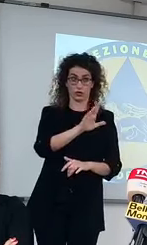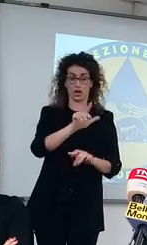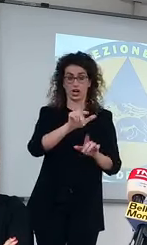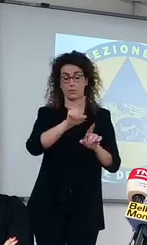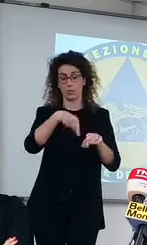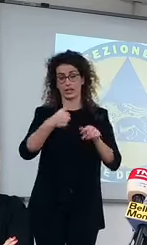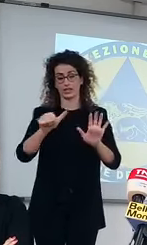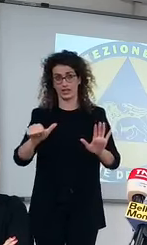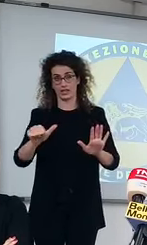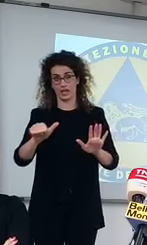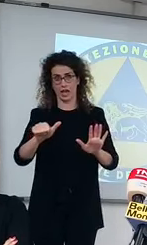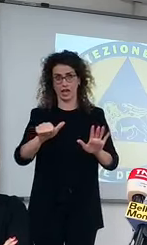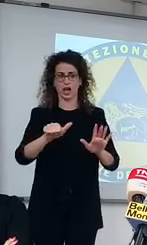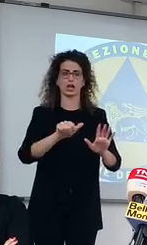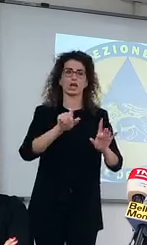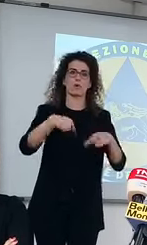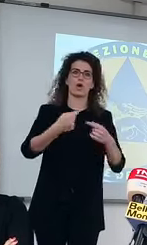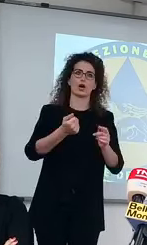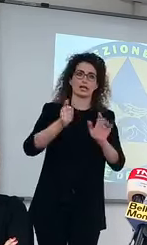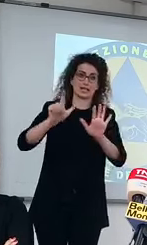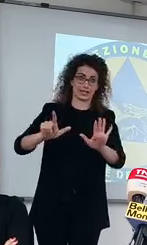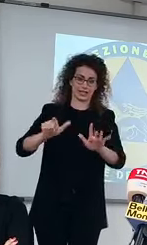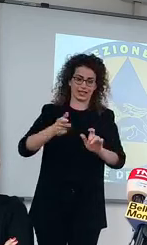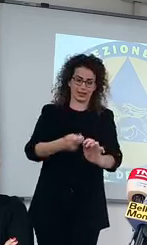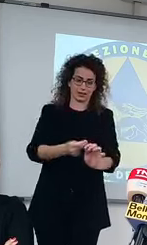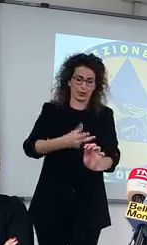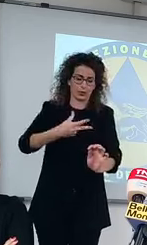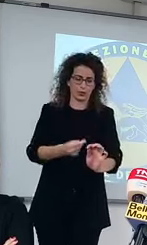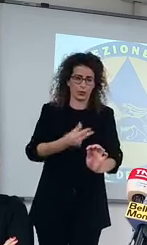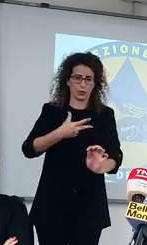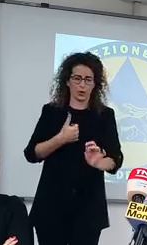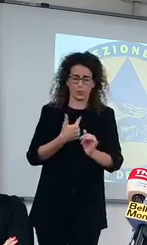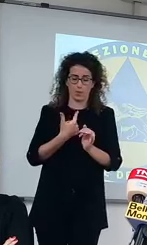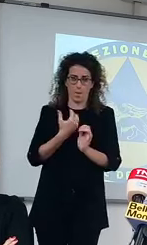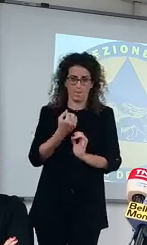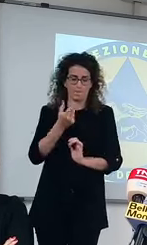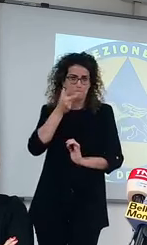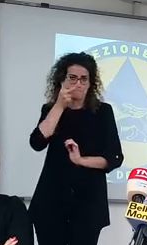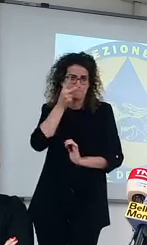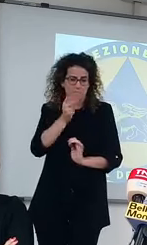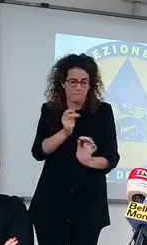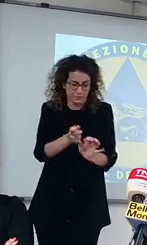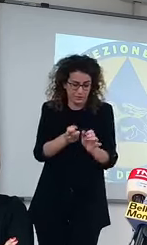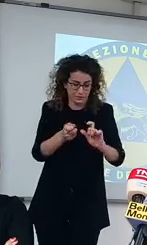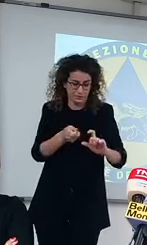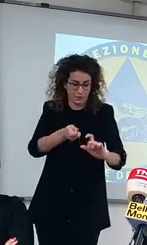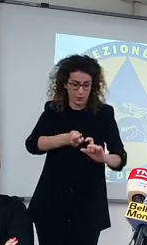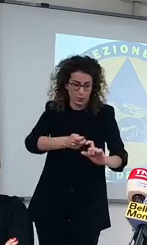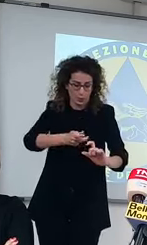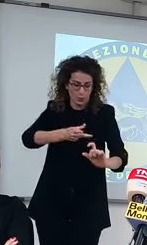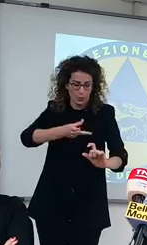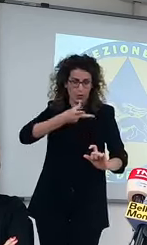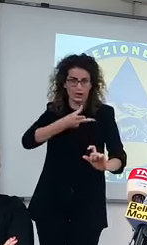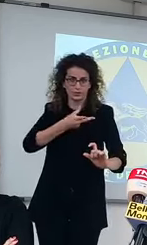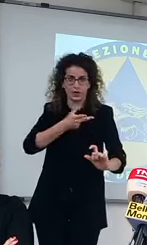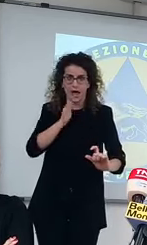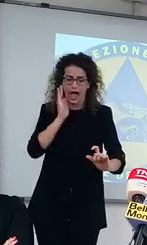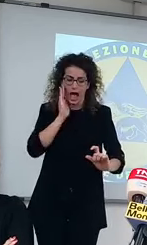7 dosi, proprio anche con una maestria nel prelevare il